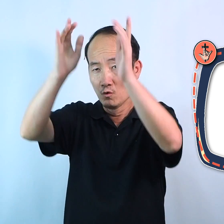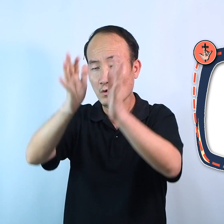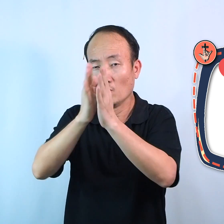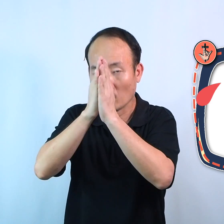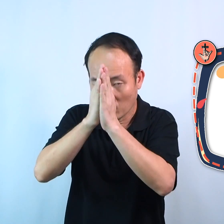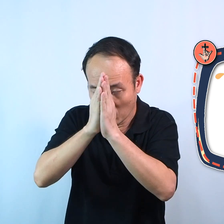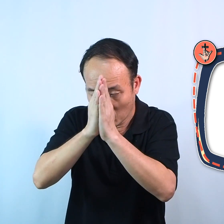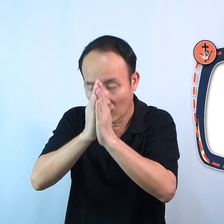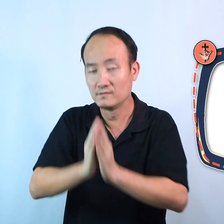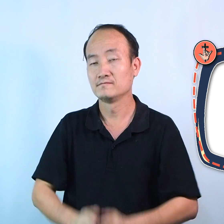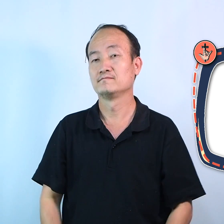เคาร